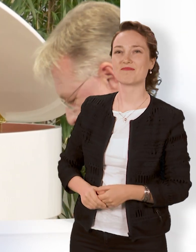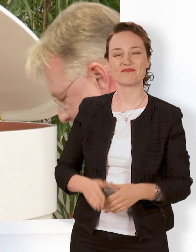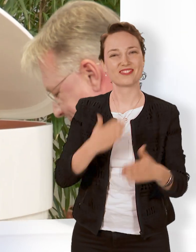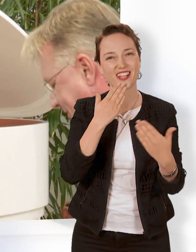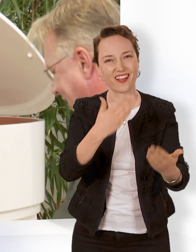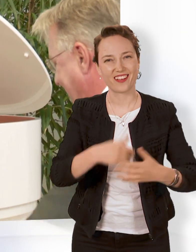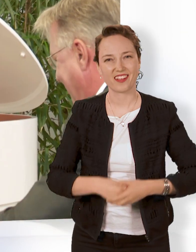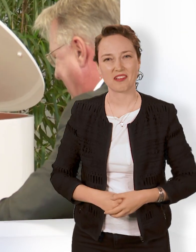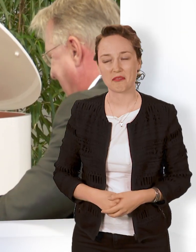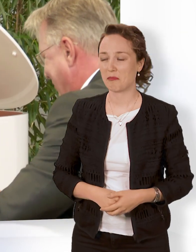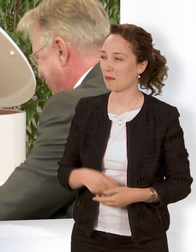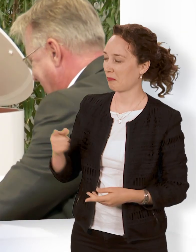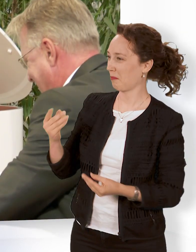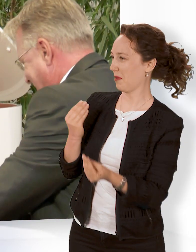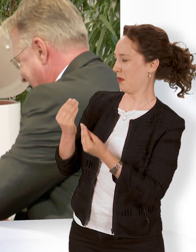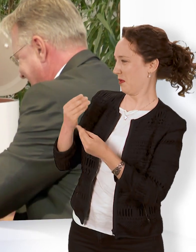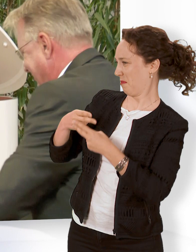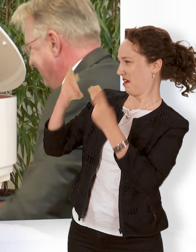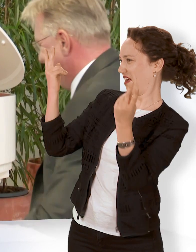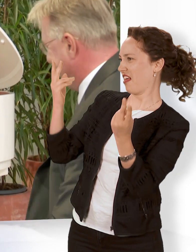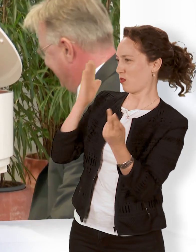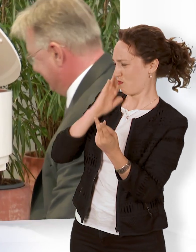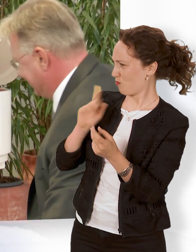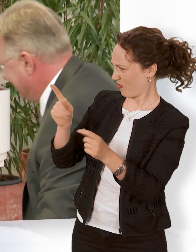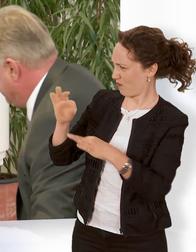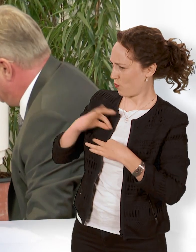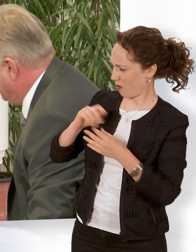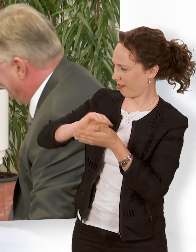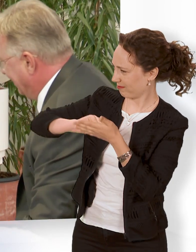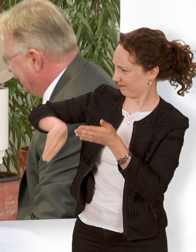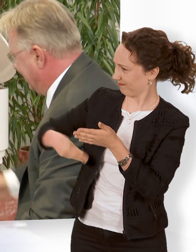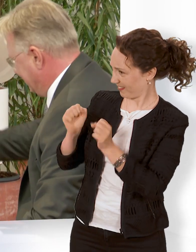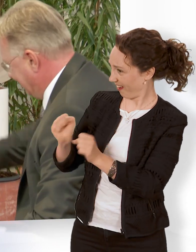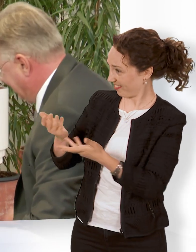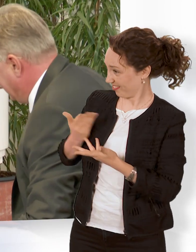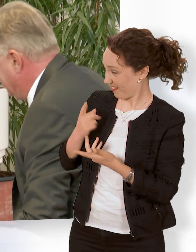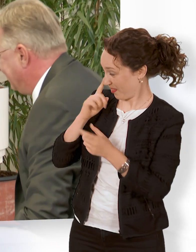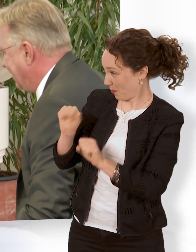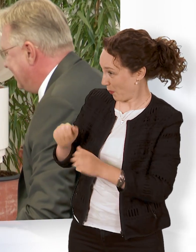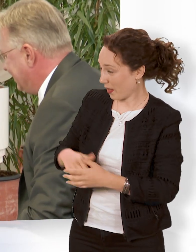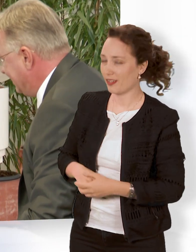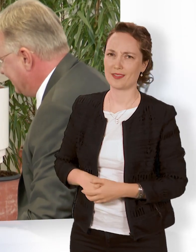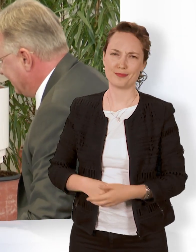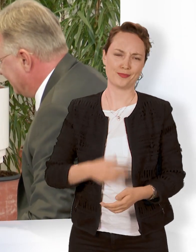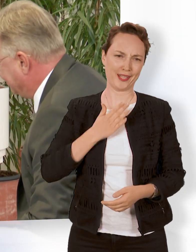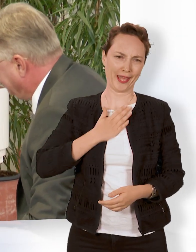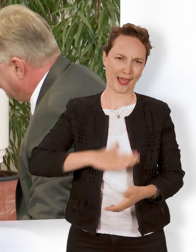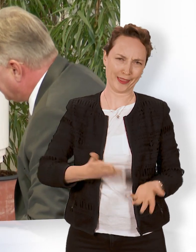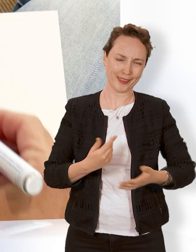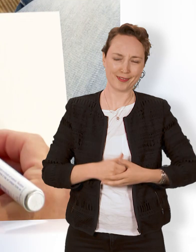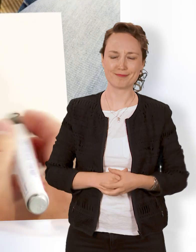mir habe, dann hätte ich doch gerne auch ein Autogramm, wenn es irgendwie möglich ist. Sehr gerne. Gerne hier auf der freien Seite,